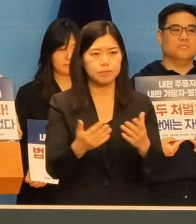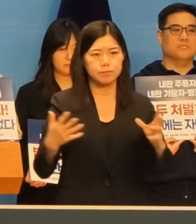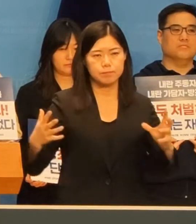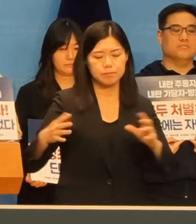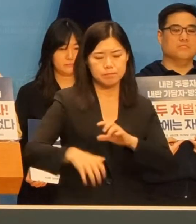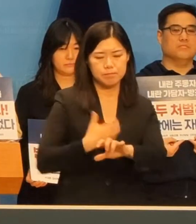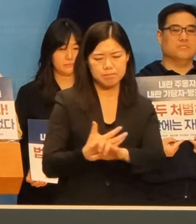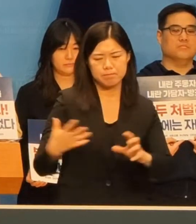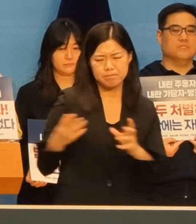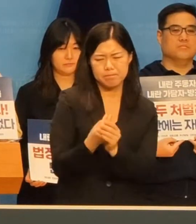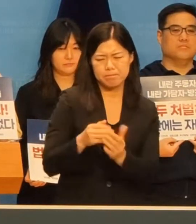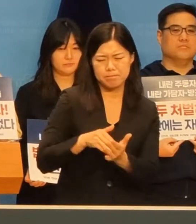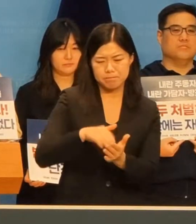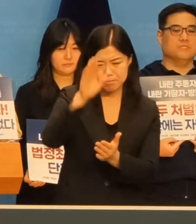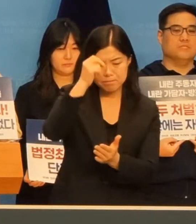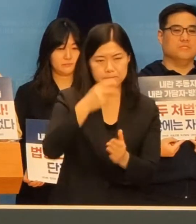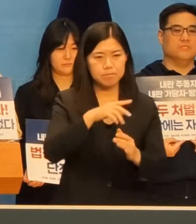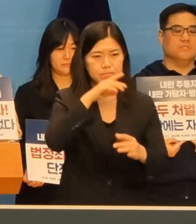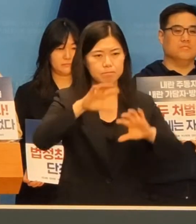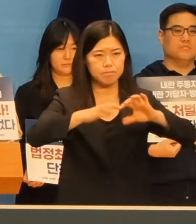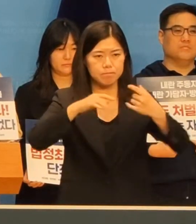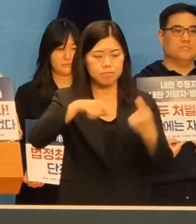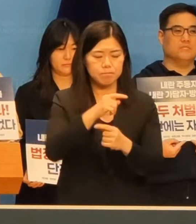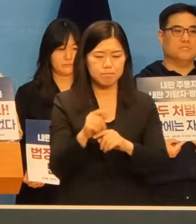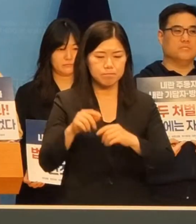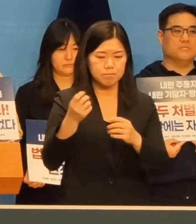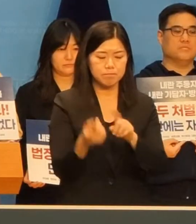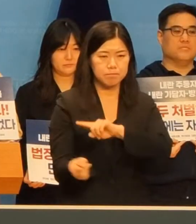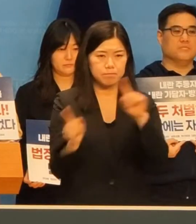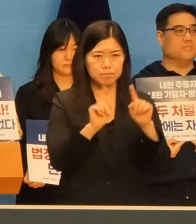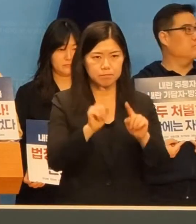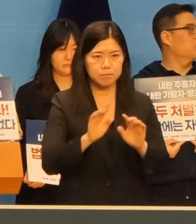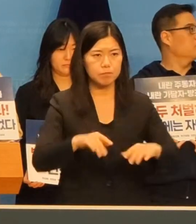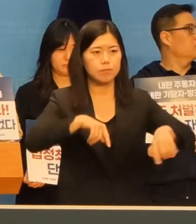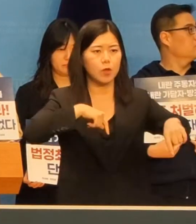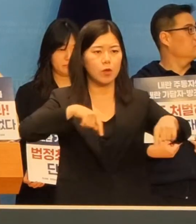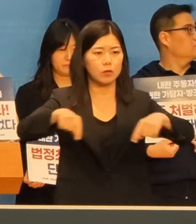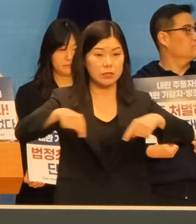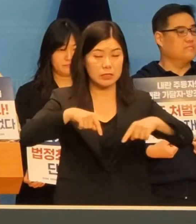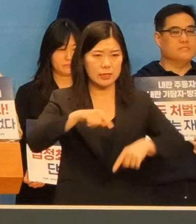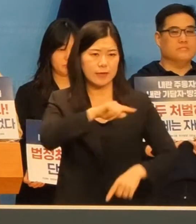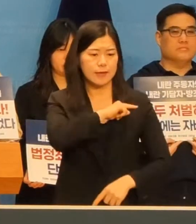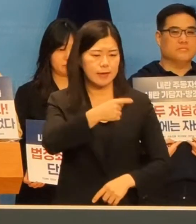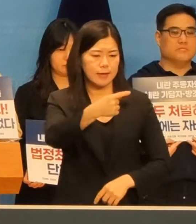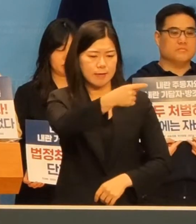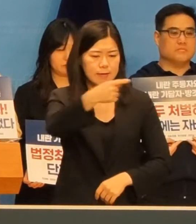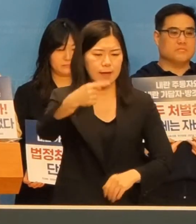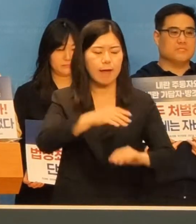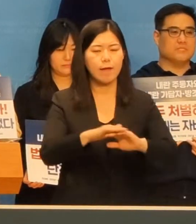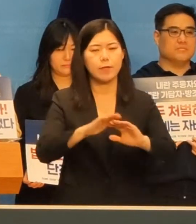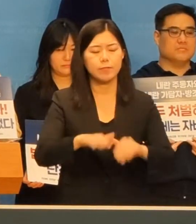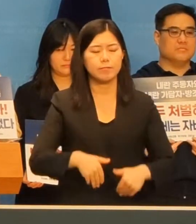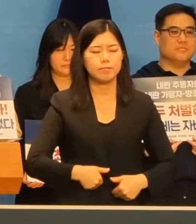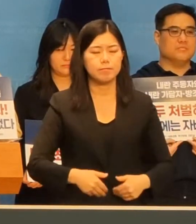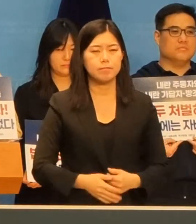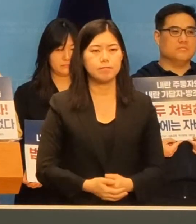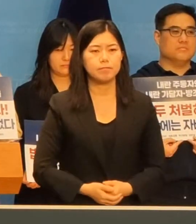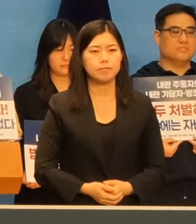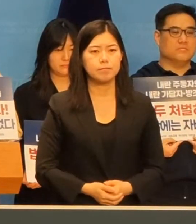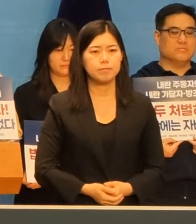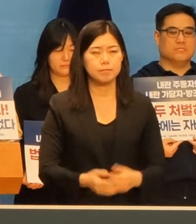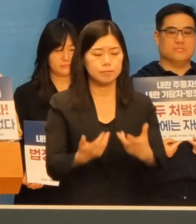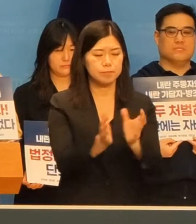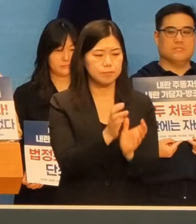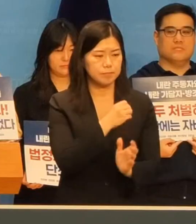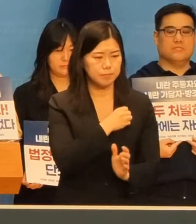종식과 헌정 질서 회복은 지금 정치가 가장 먼저 해결해야 하는 과제입니다.